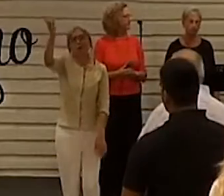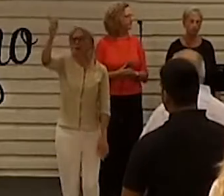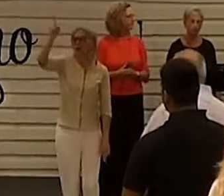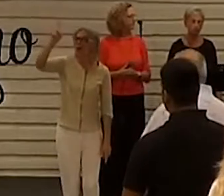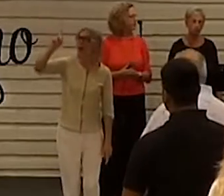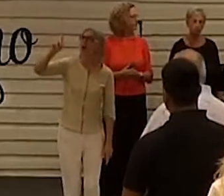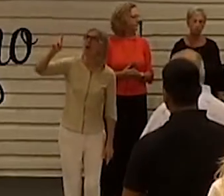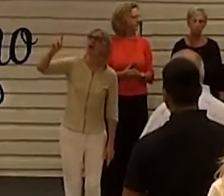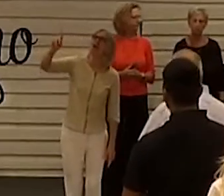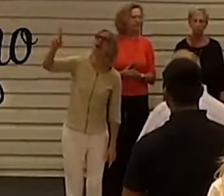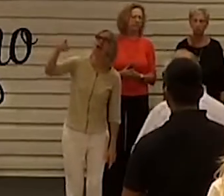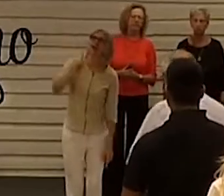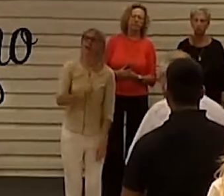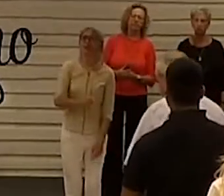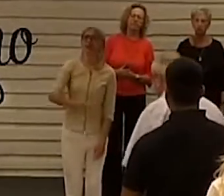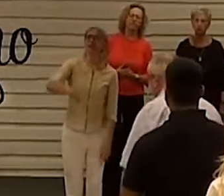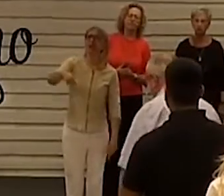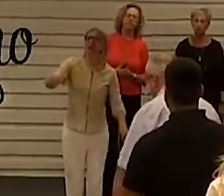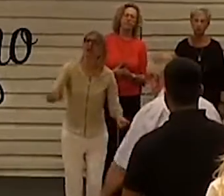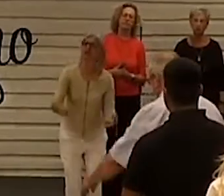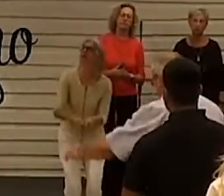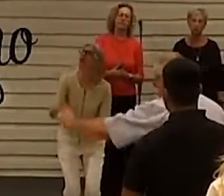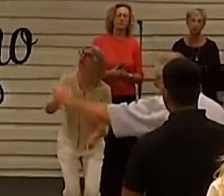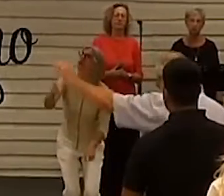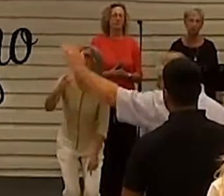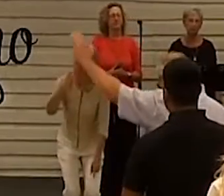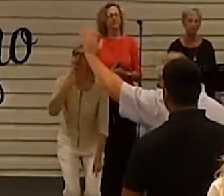non c'è un altro Dio.